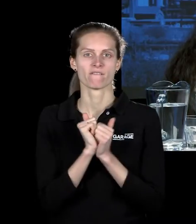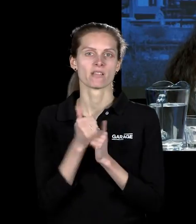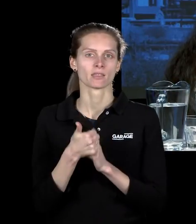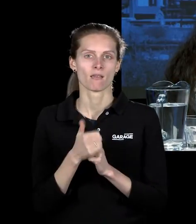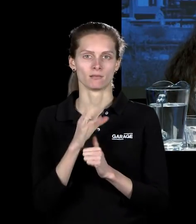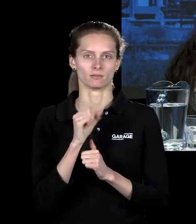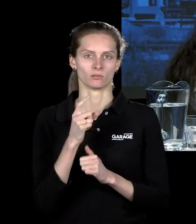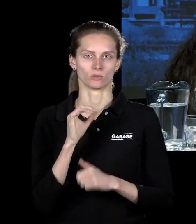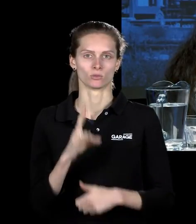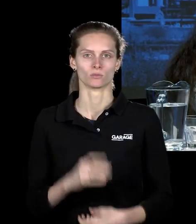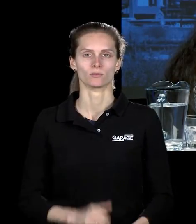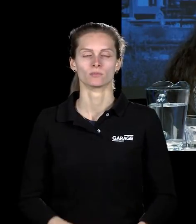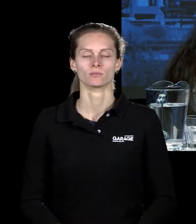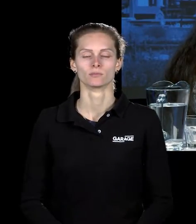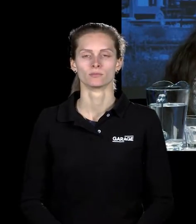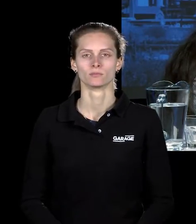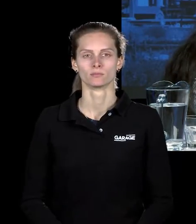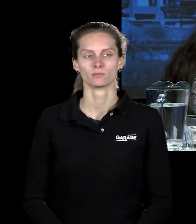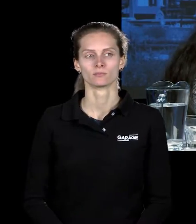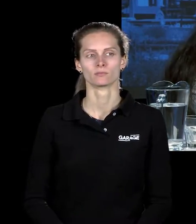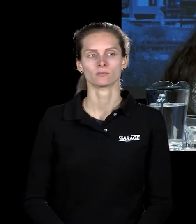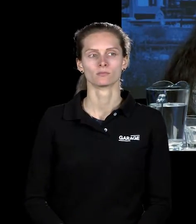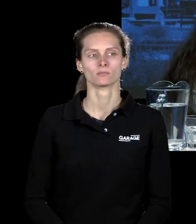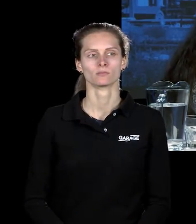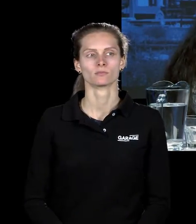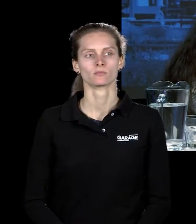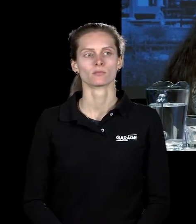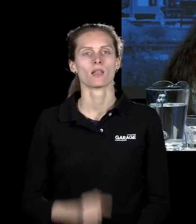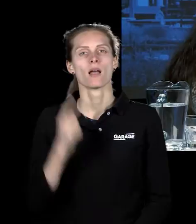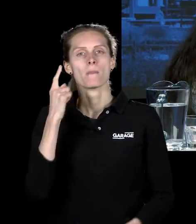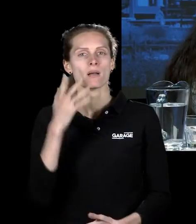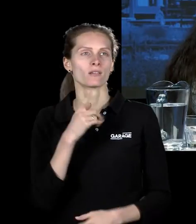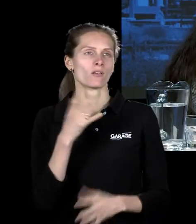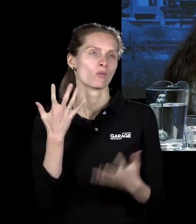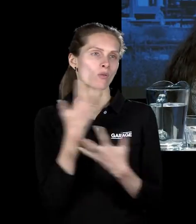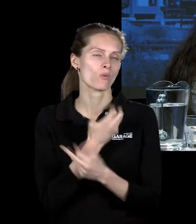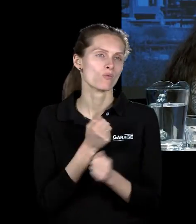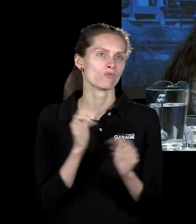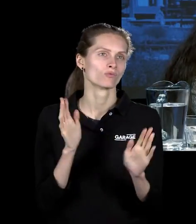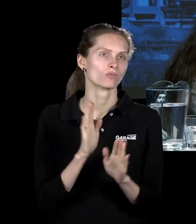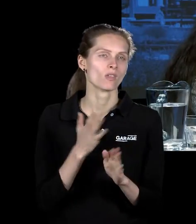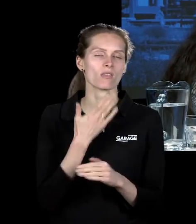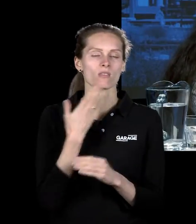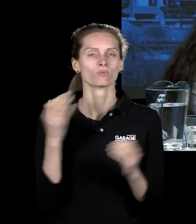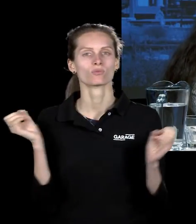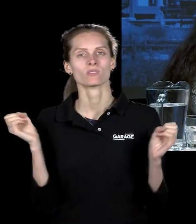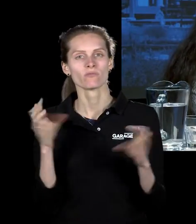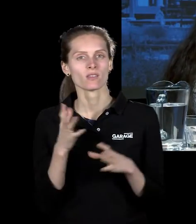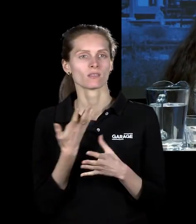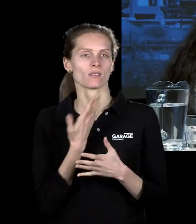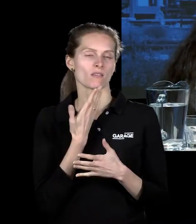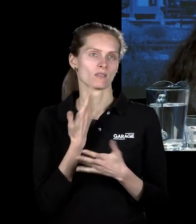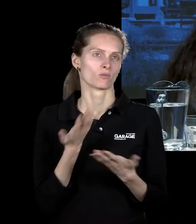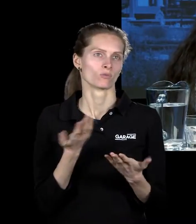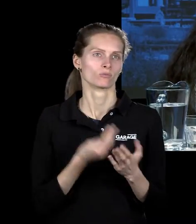времени суток. Понятно, что это там не ночью, да, но это все, что можно сказать, там нет освещения, там нету.